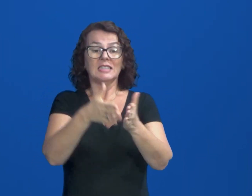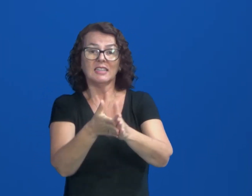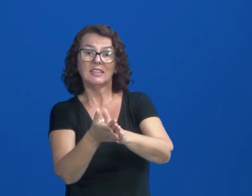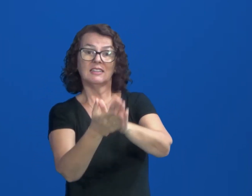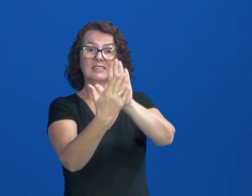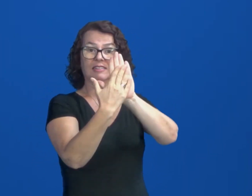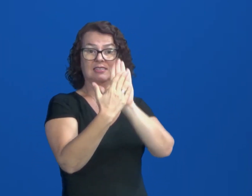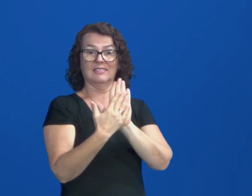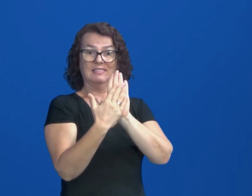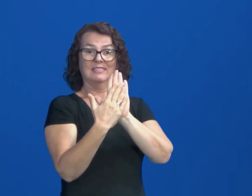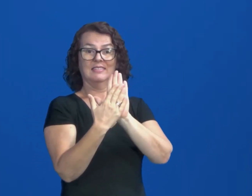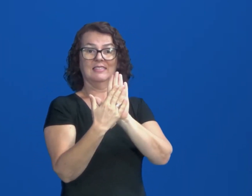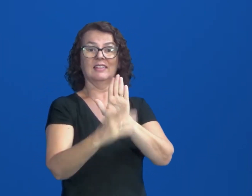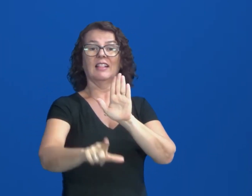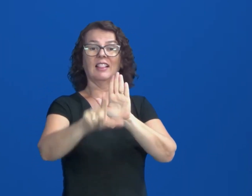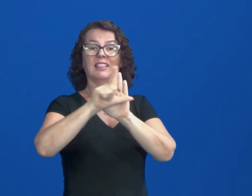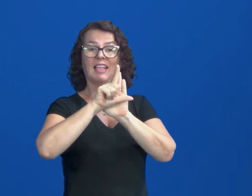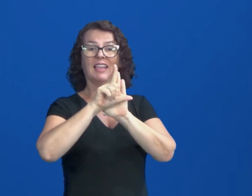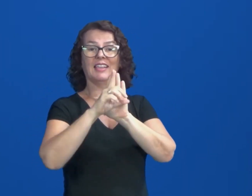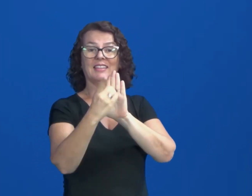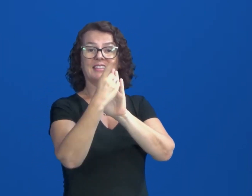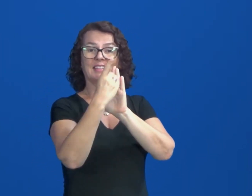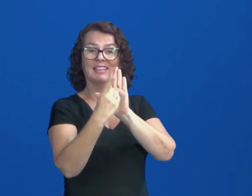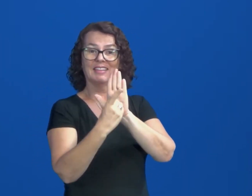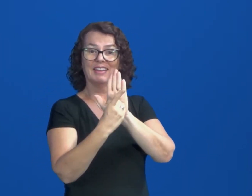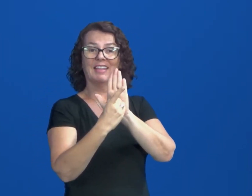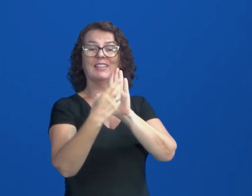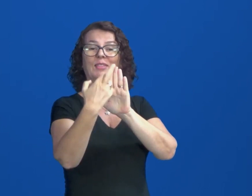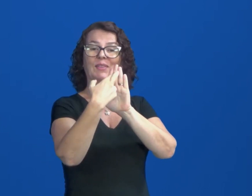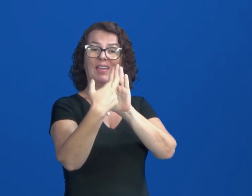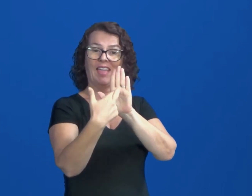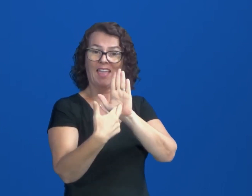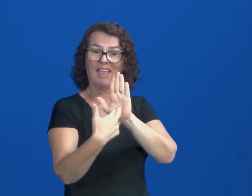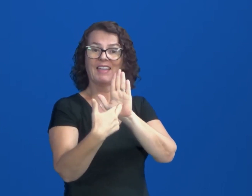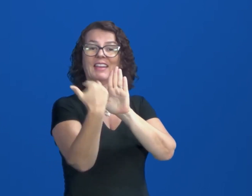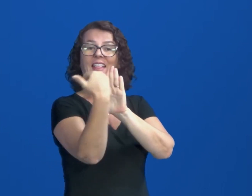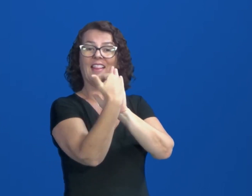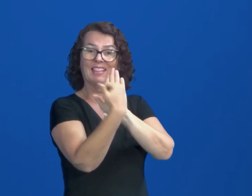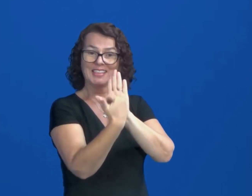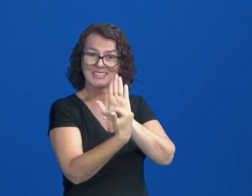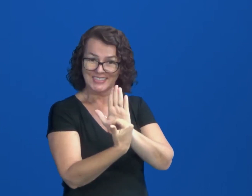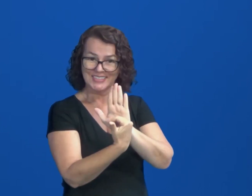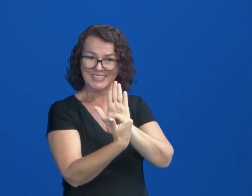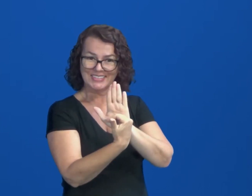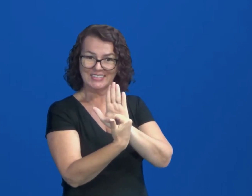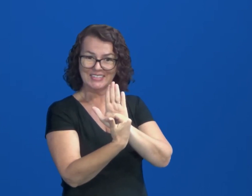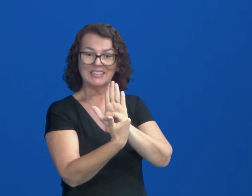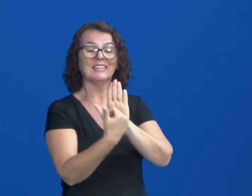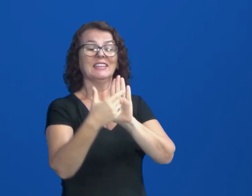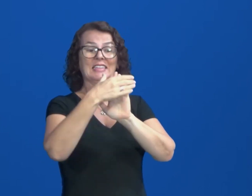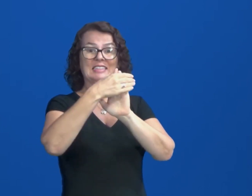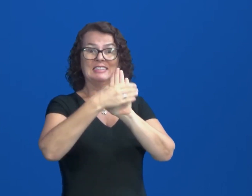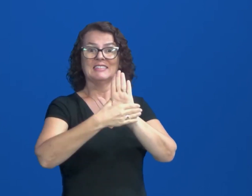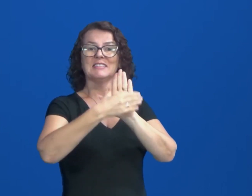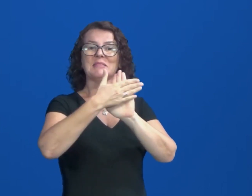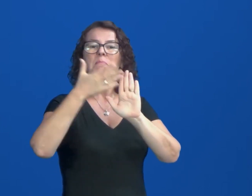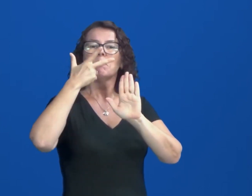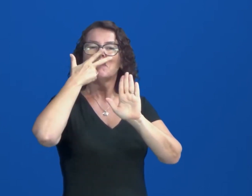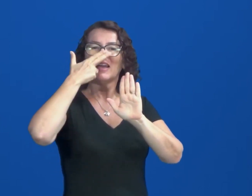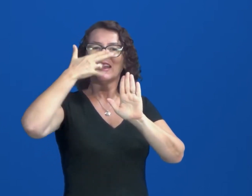temos lei, decreto, regras, lista. Então, essa configuração de mão parece algo que está